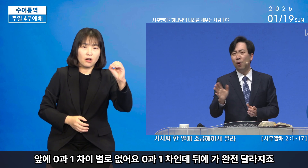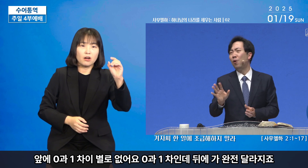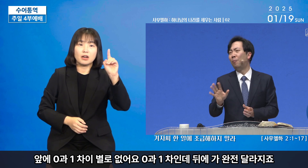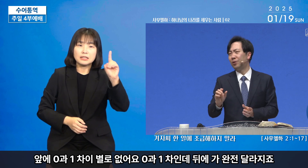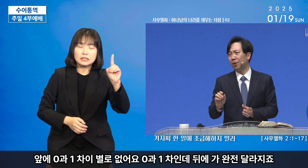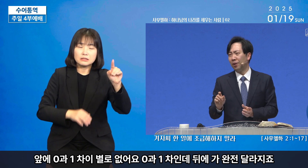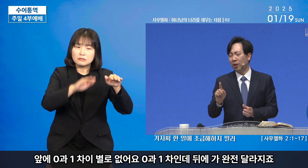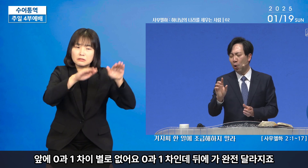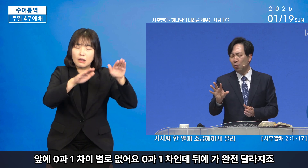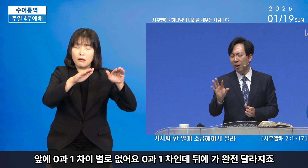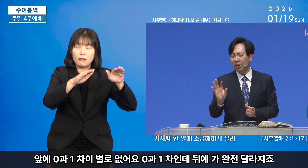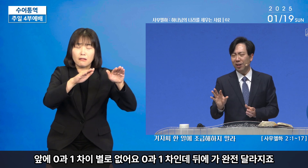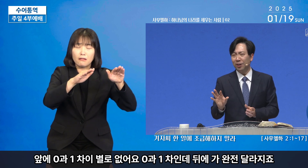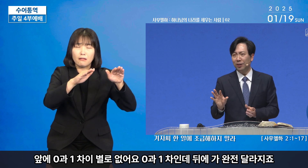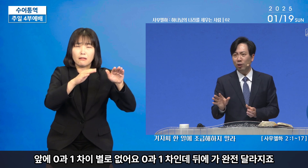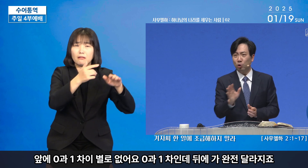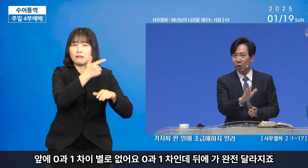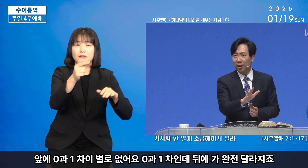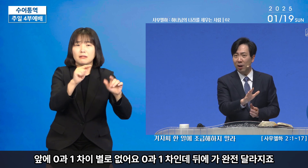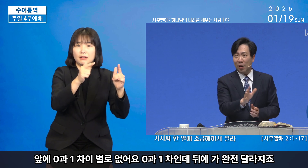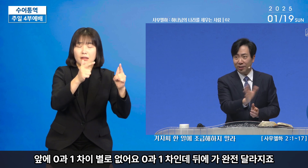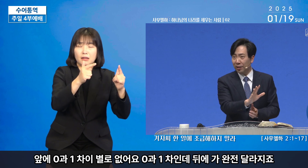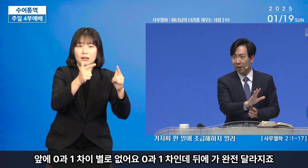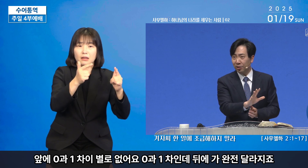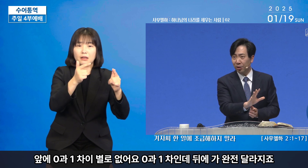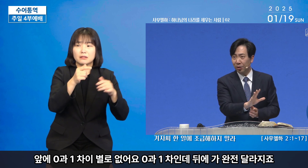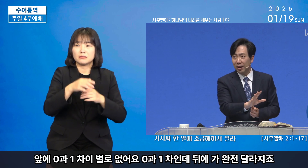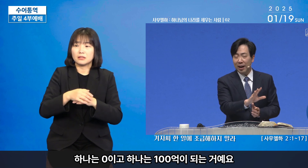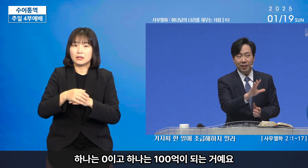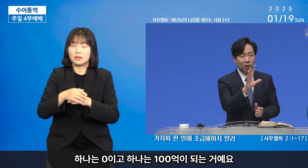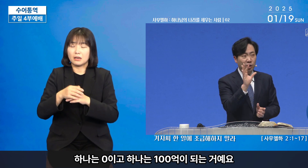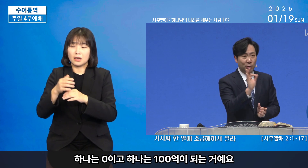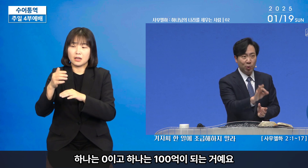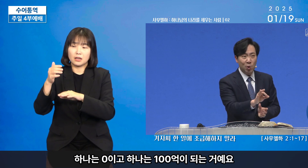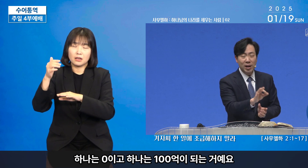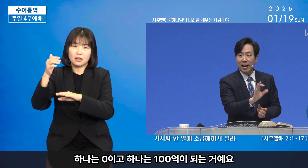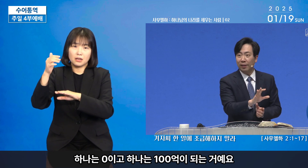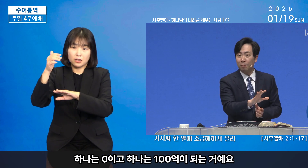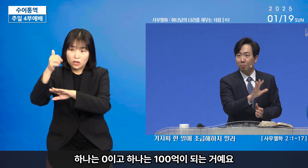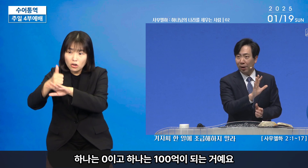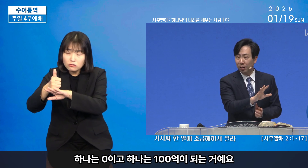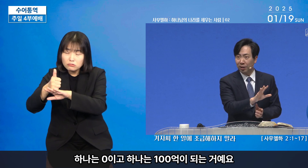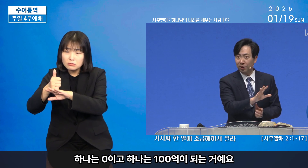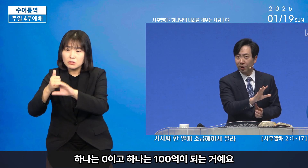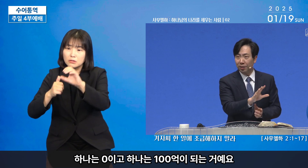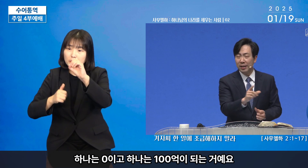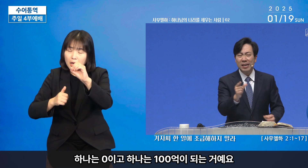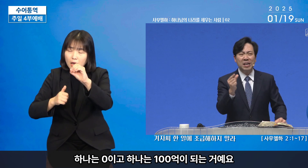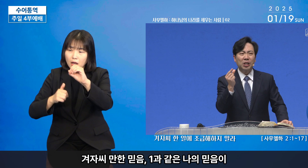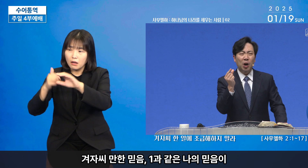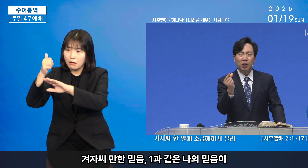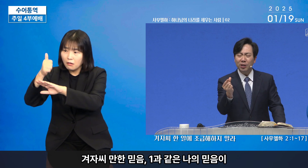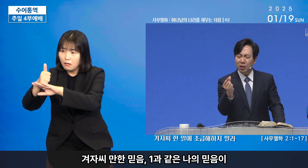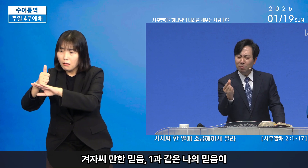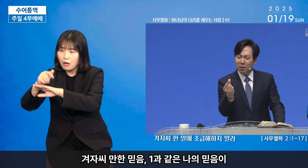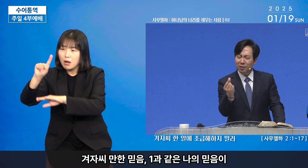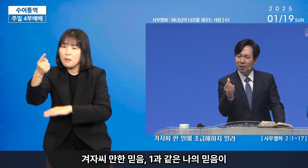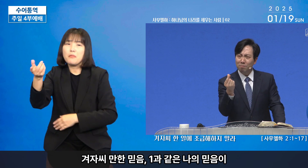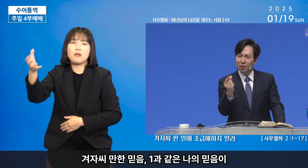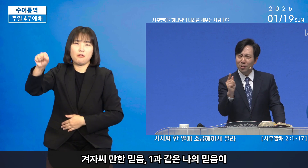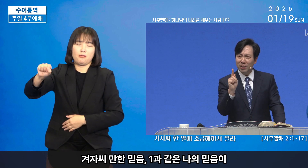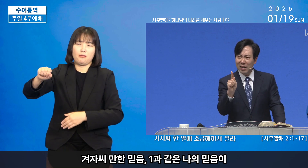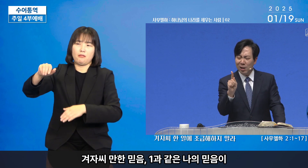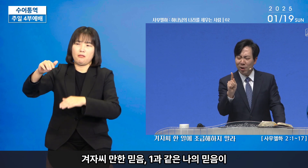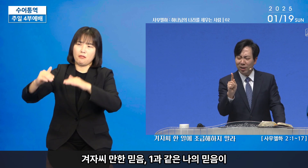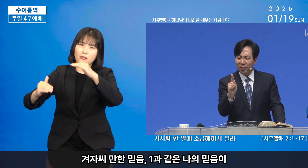차이 별로 없어요. 0과 1의 차이인데 뒤에가 완전 달라지죠. 하나는 제로고 하나는 100억이 되는 거예요.